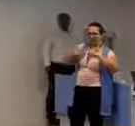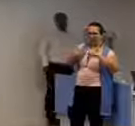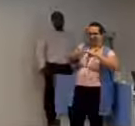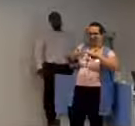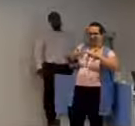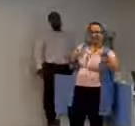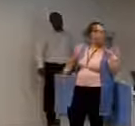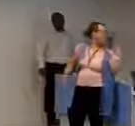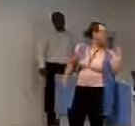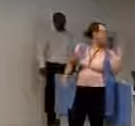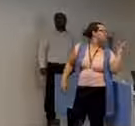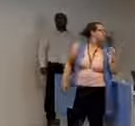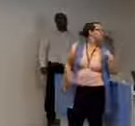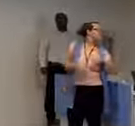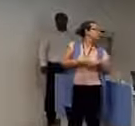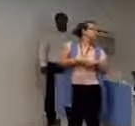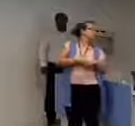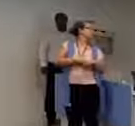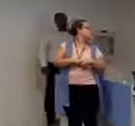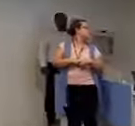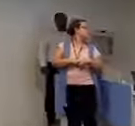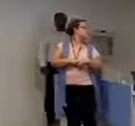Okay?